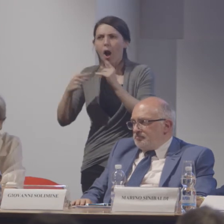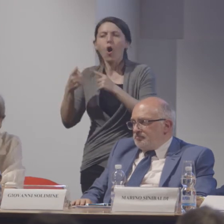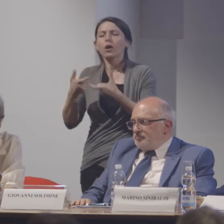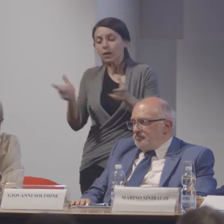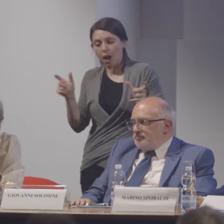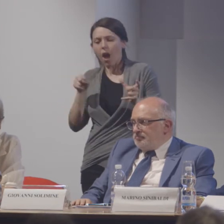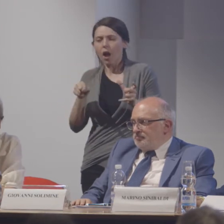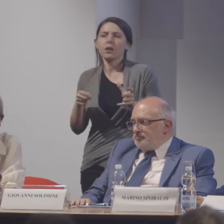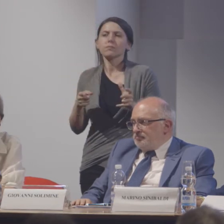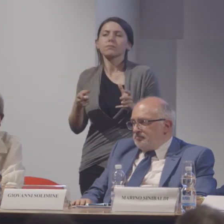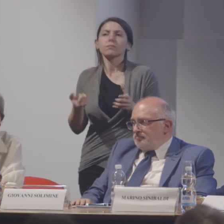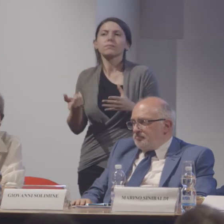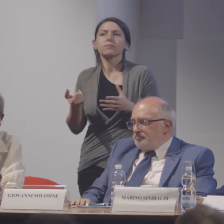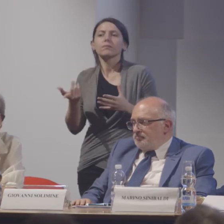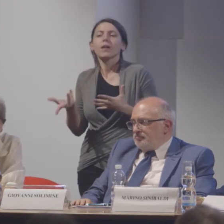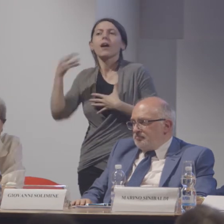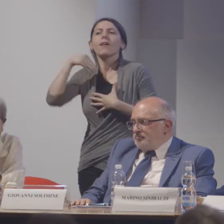anche l'essere